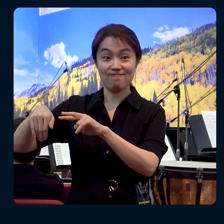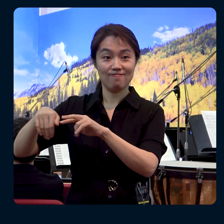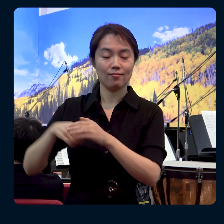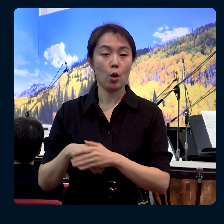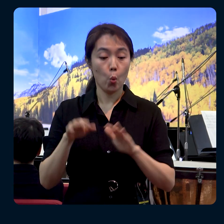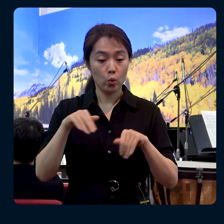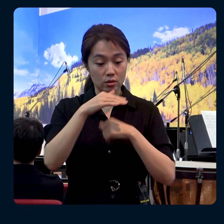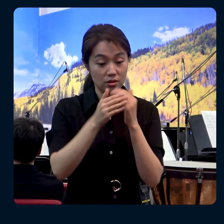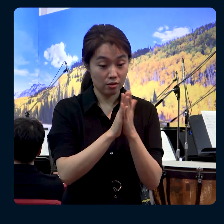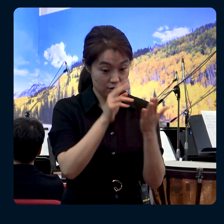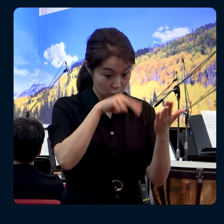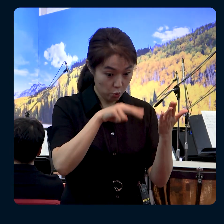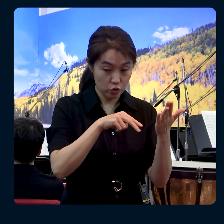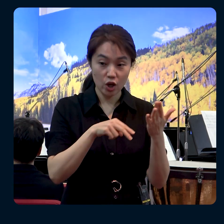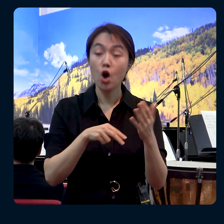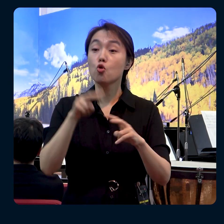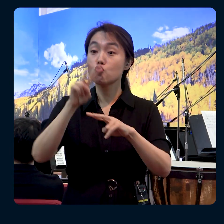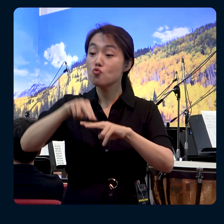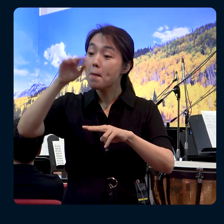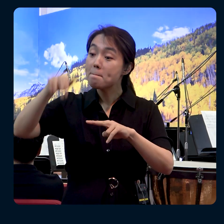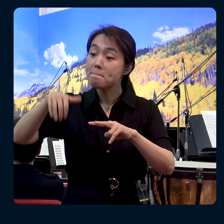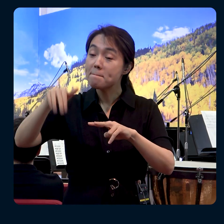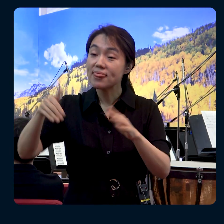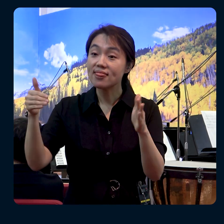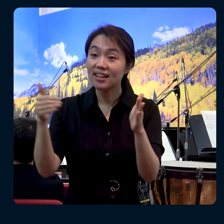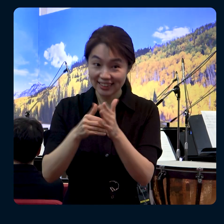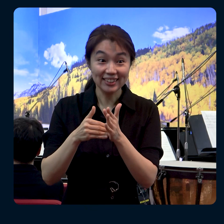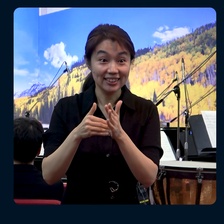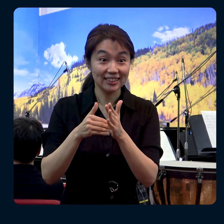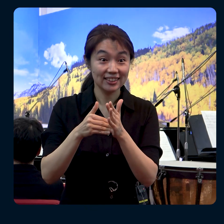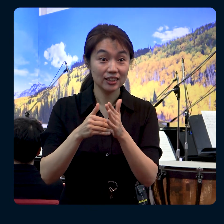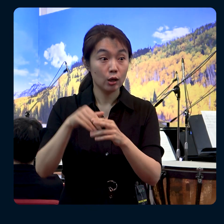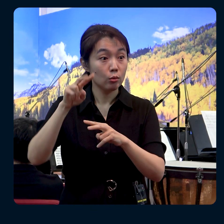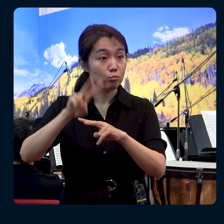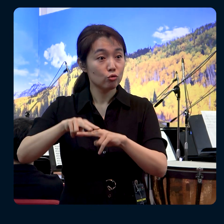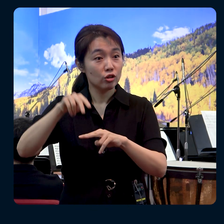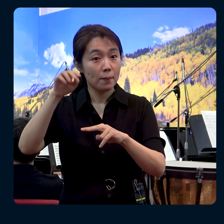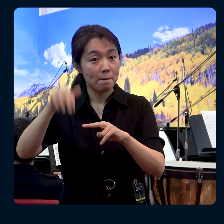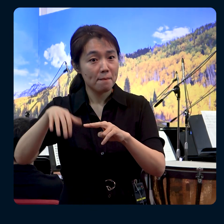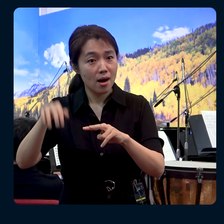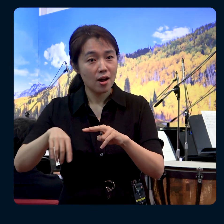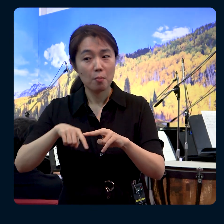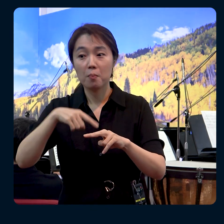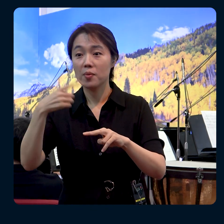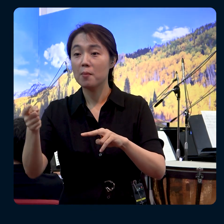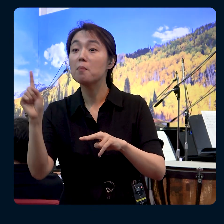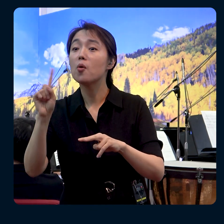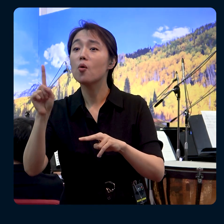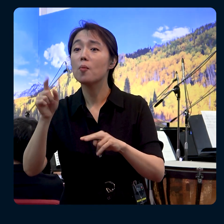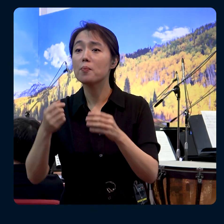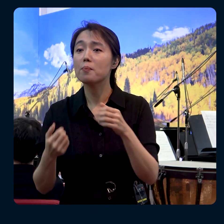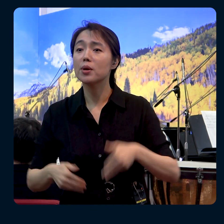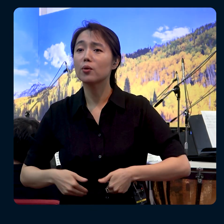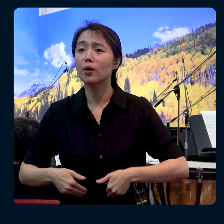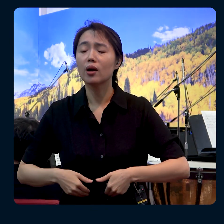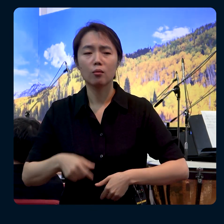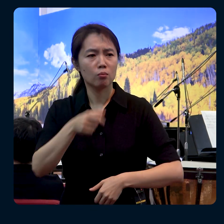있어요. 우물을 팠더라. 당연히 뭐가 나와야 돼요? 물이 나왔다가 나와야 되는데 그게 안